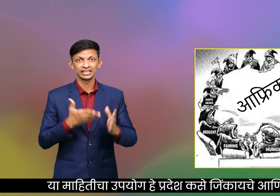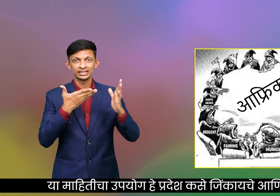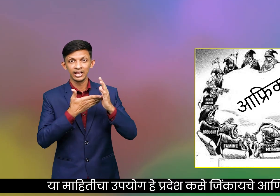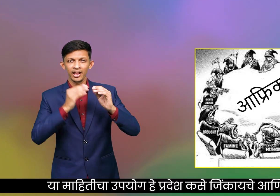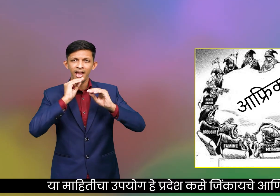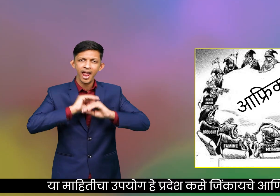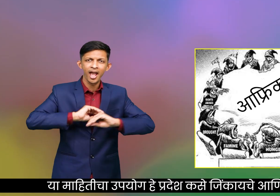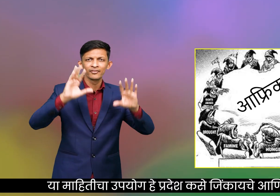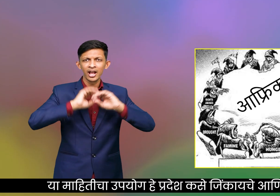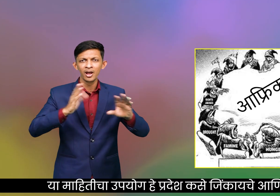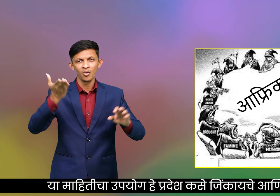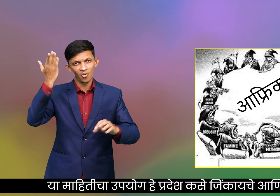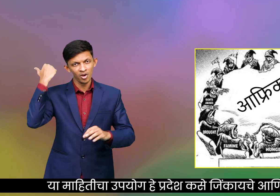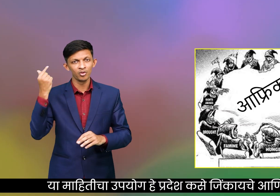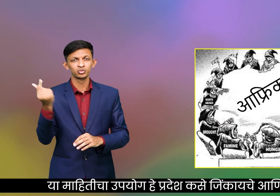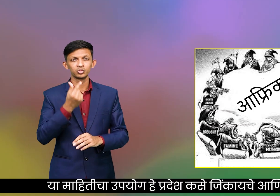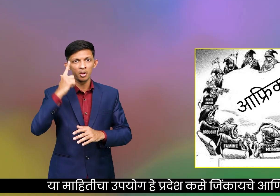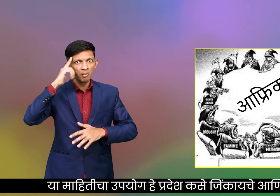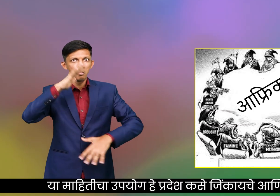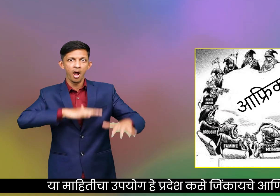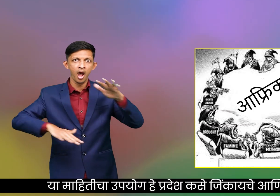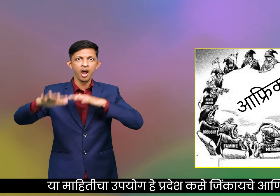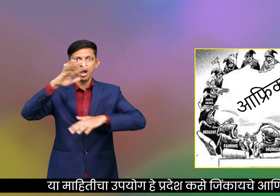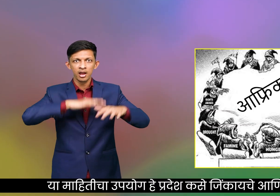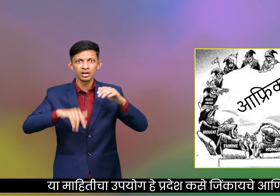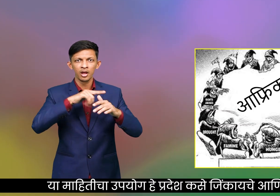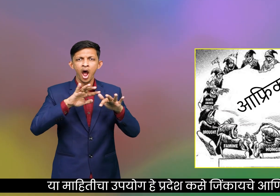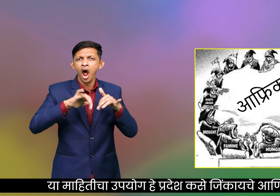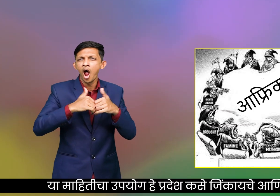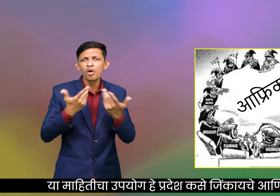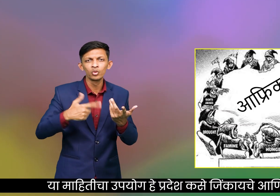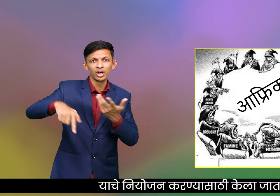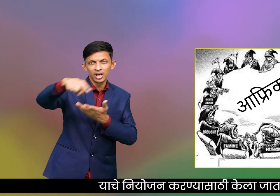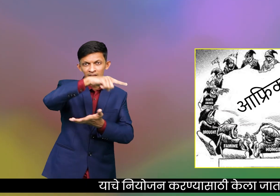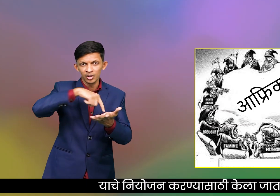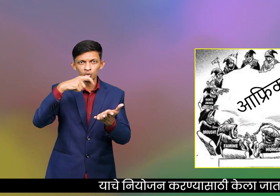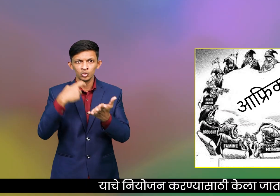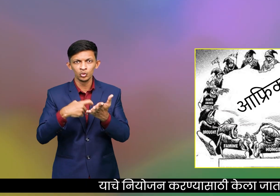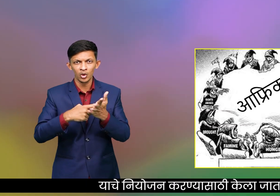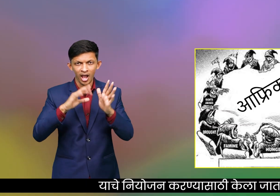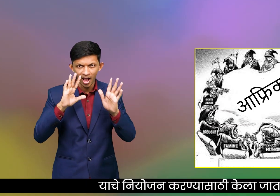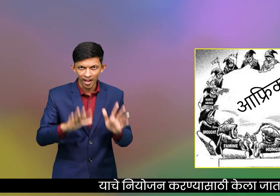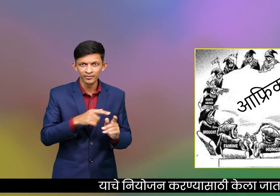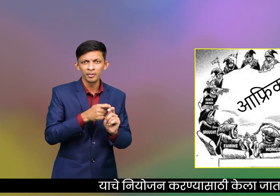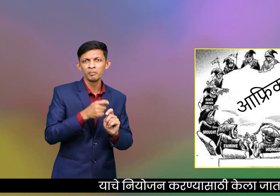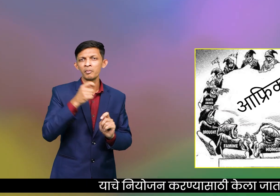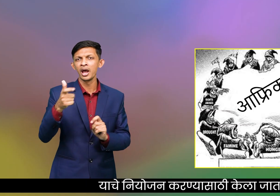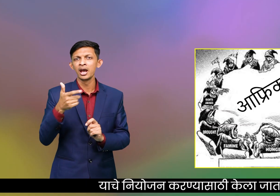या माहितीचा उपयोग हे प्रदेश कसे जिंकायचे आणि कसे वसवायचे याचे नियोजन करण्यासाठी केला जात असे.